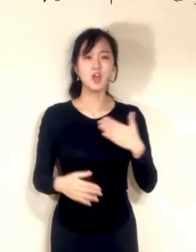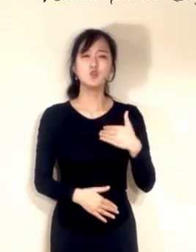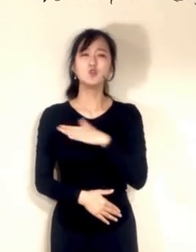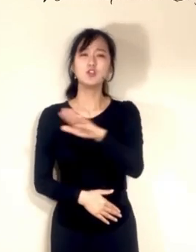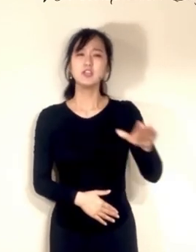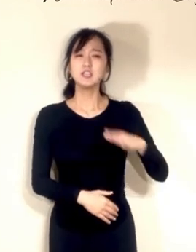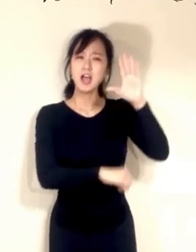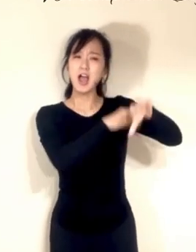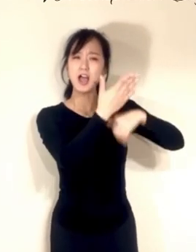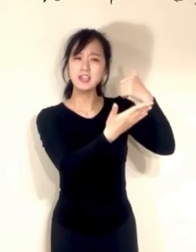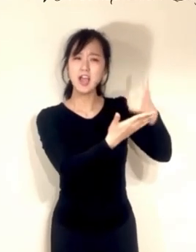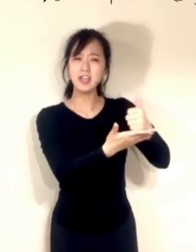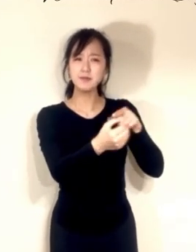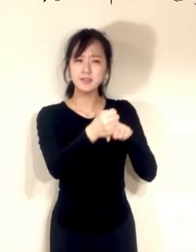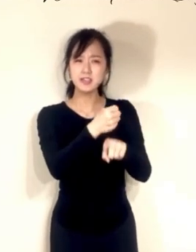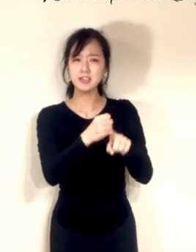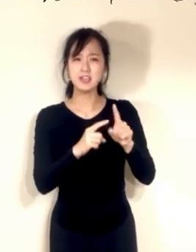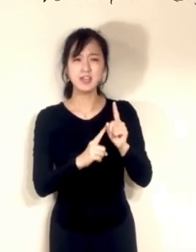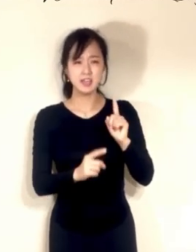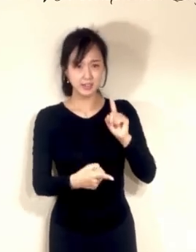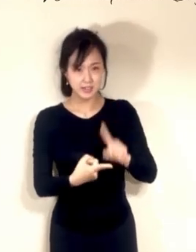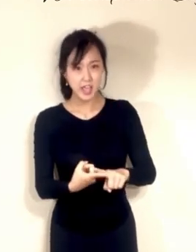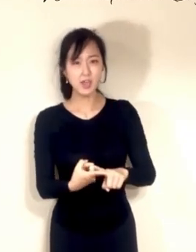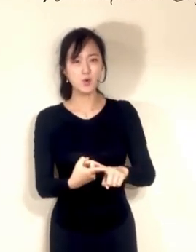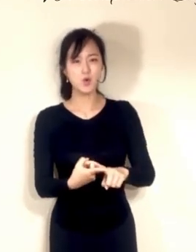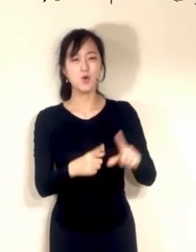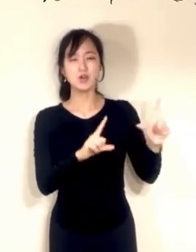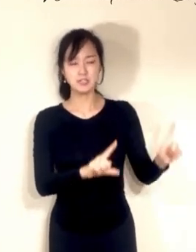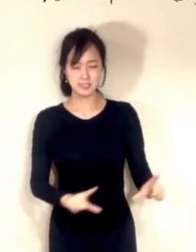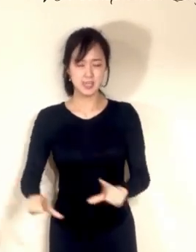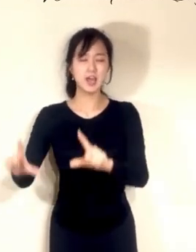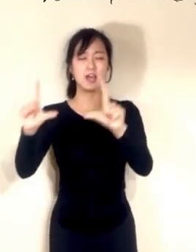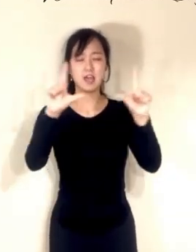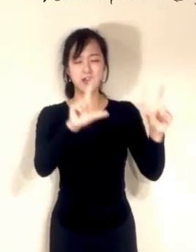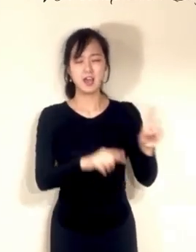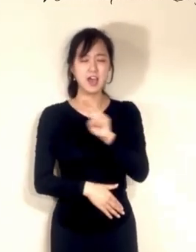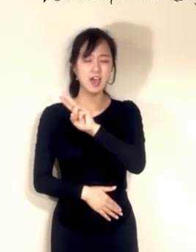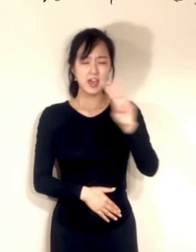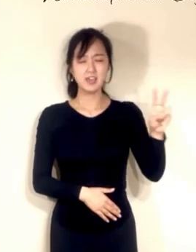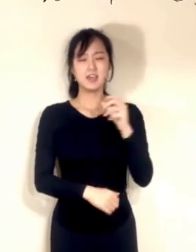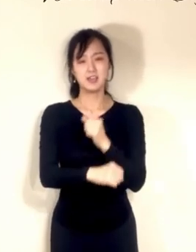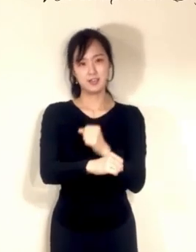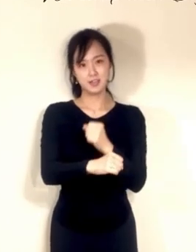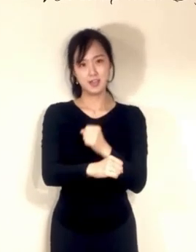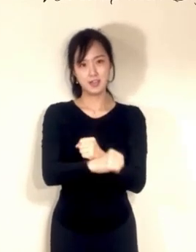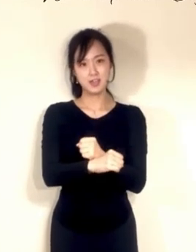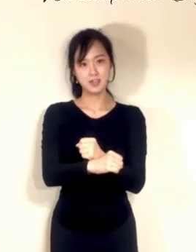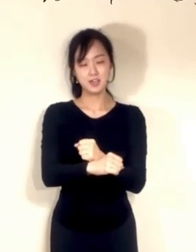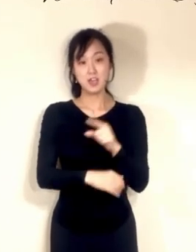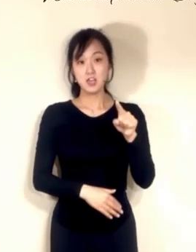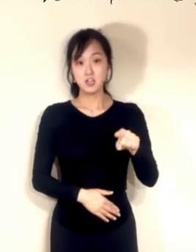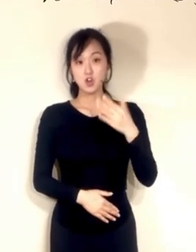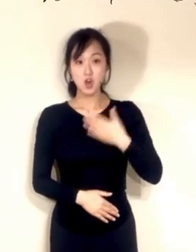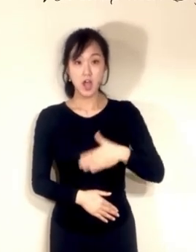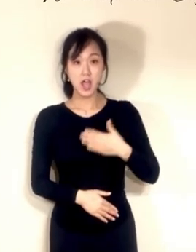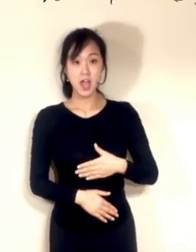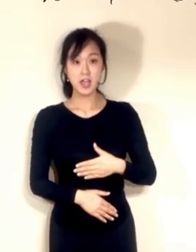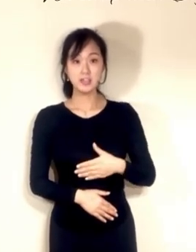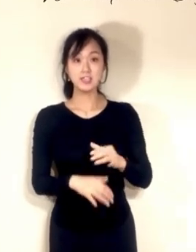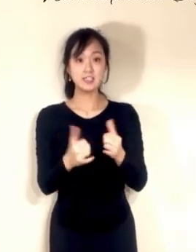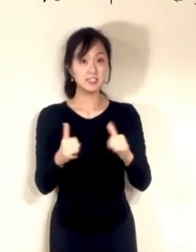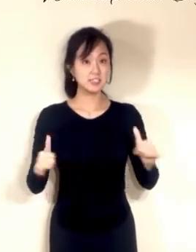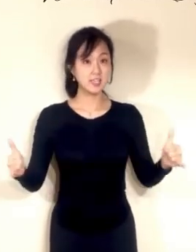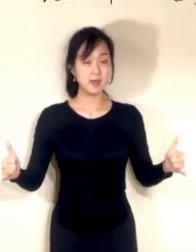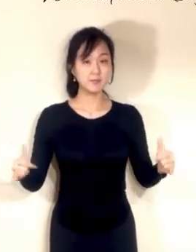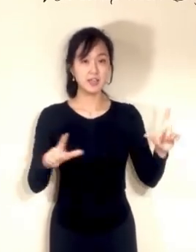우리가 살아가야 함을 분명하게 가르쳐 주는 것입니다. 이러한 사실을 믿는 인간이 취하게 될